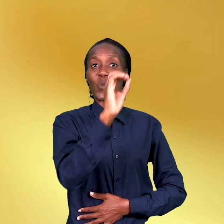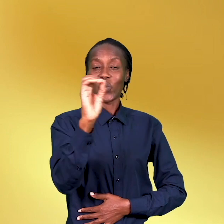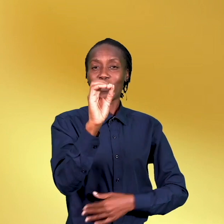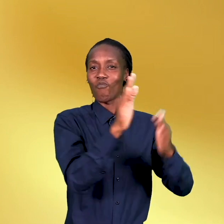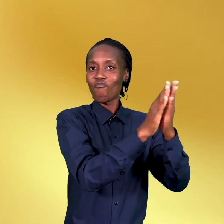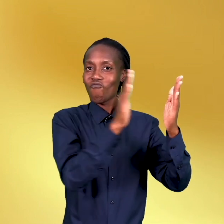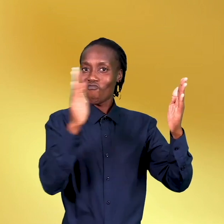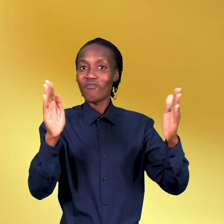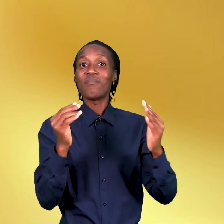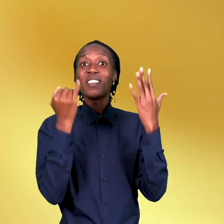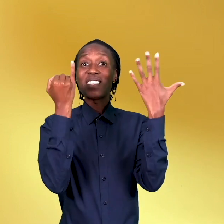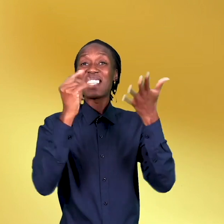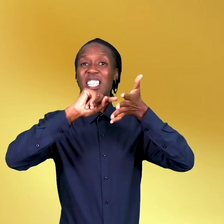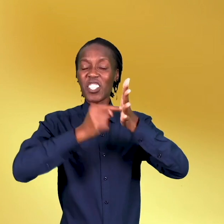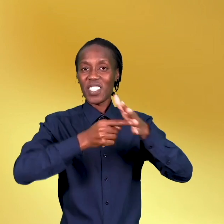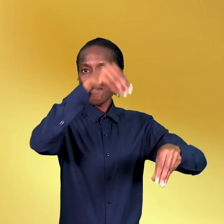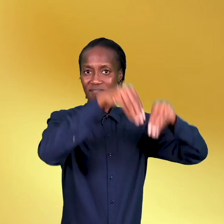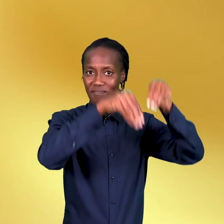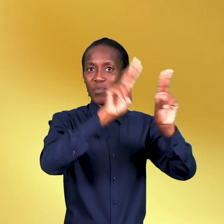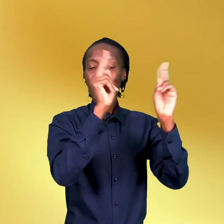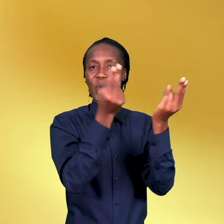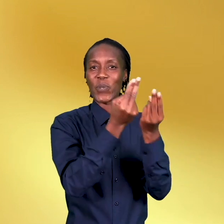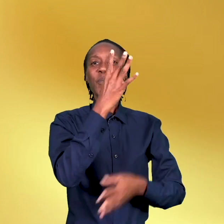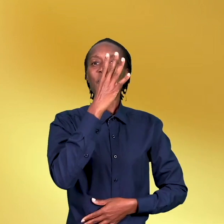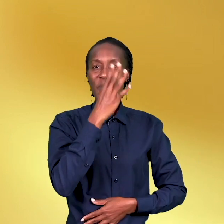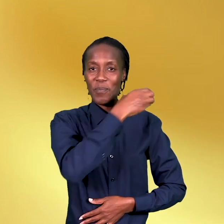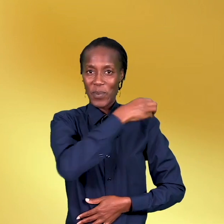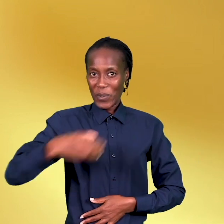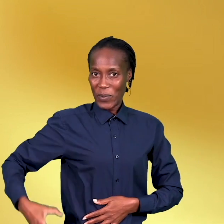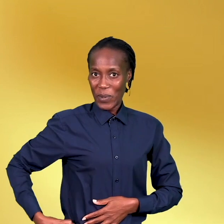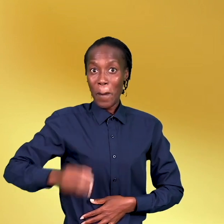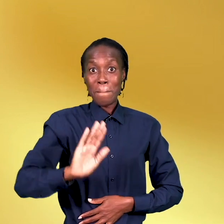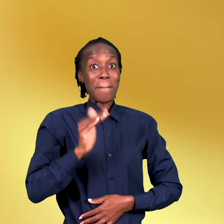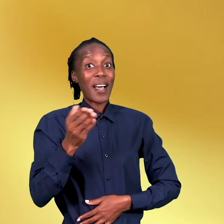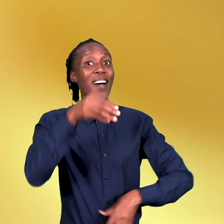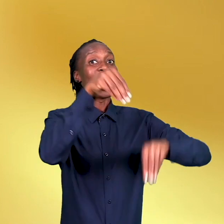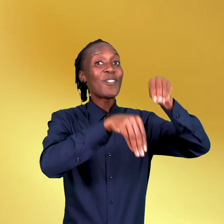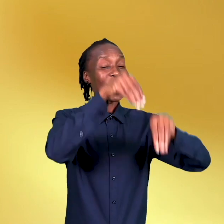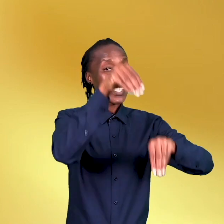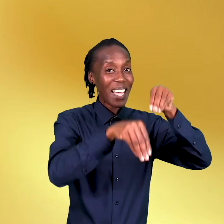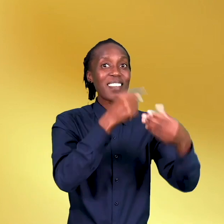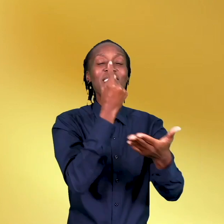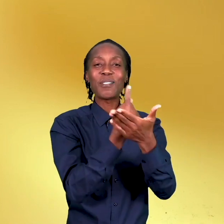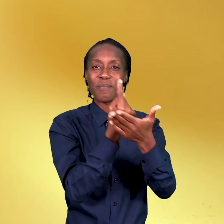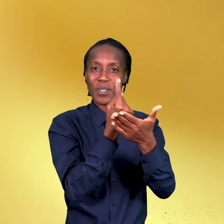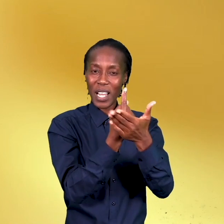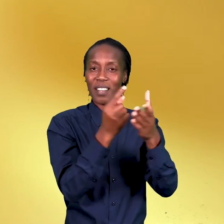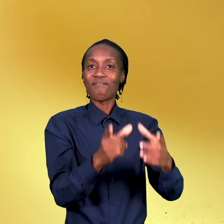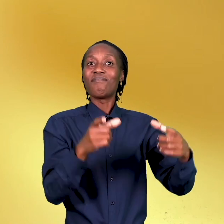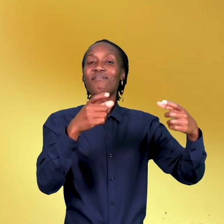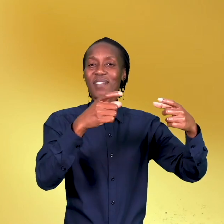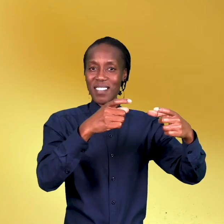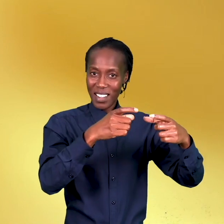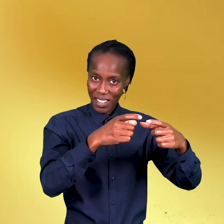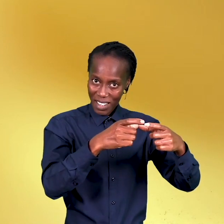Neste ano, a 11 de outubro, decorrem no país as 6ª eleições municipais. A condição